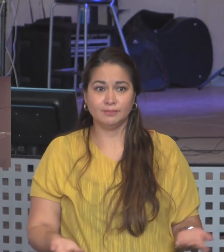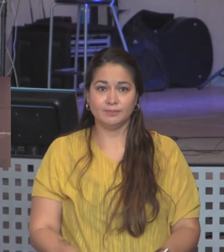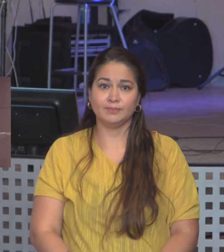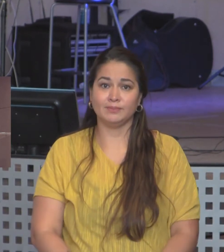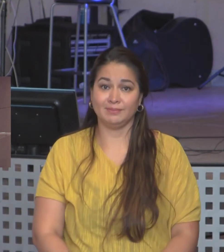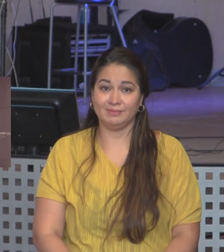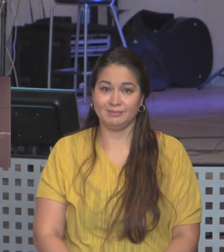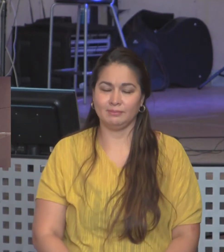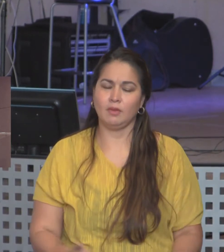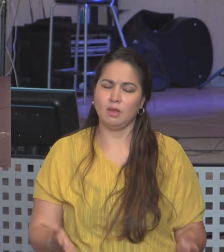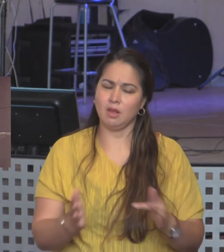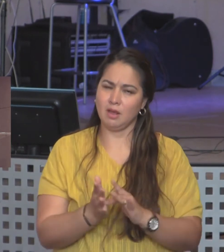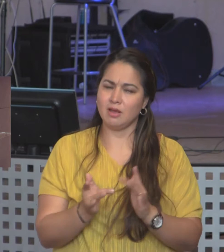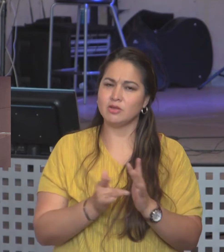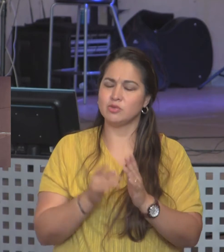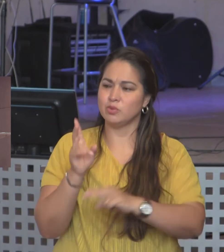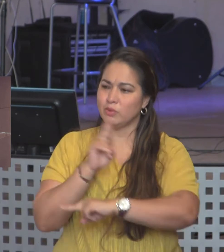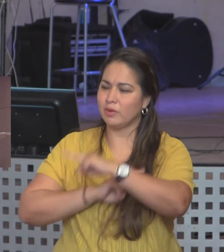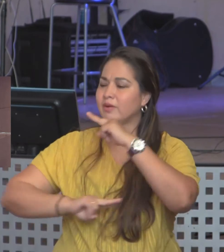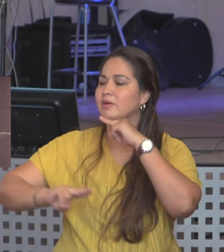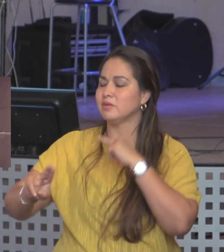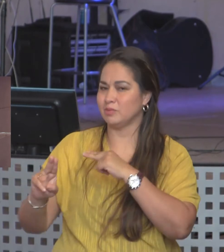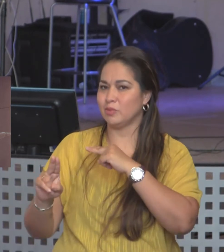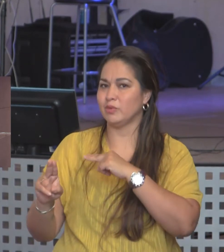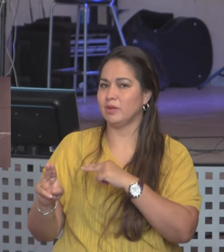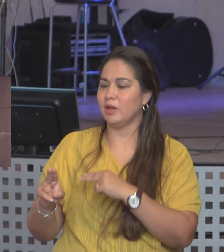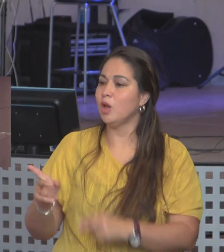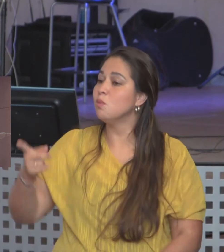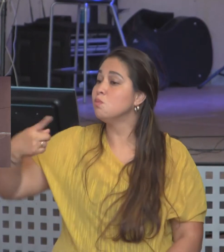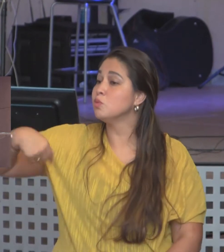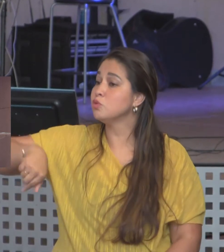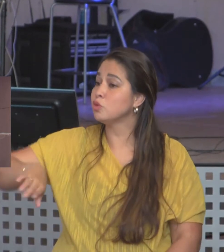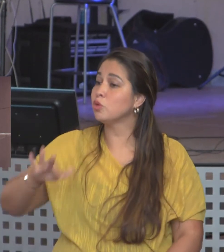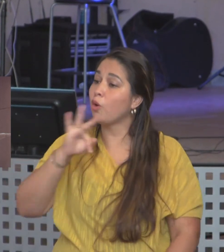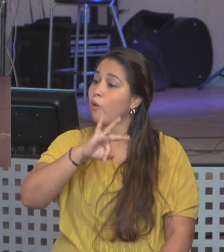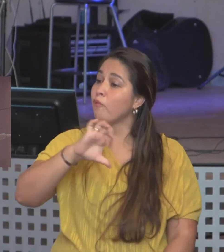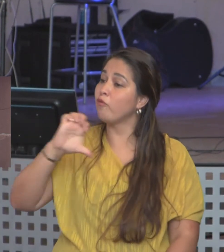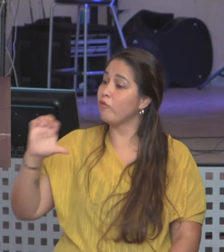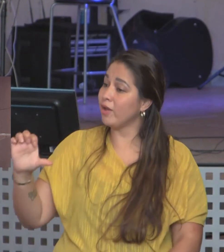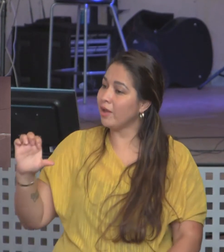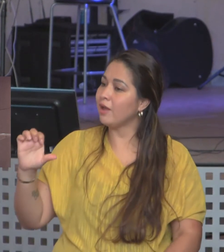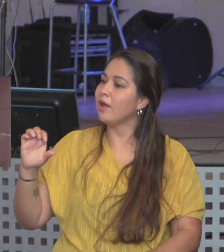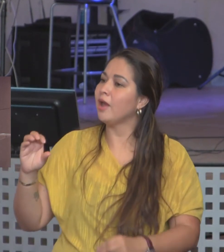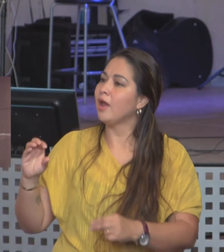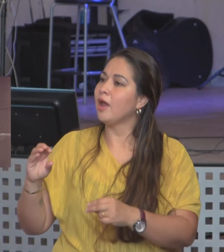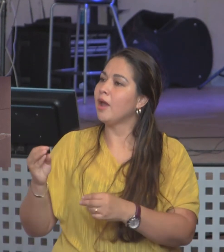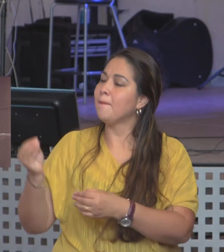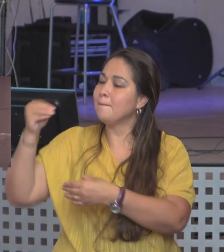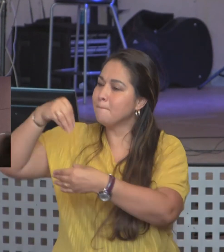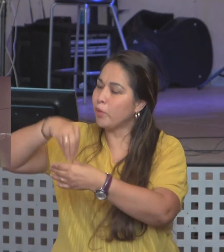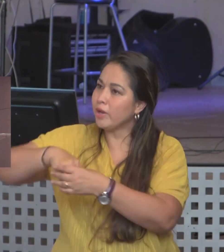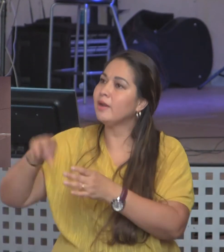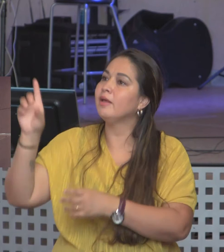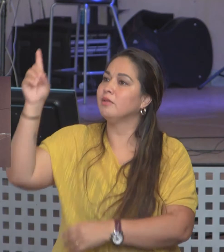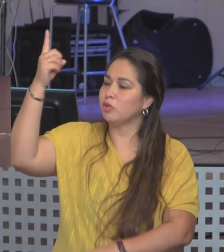¿cómo? Les dice, les respondió Jesús: tened fe en Dios, porque de